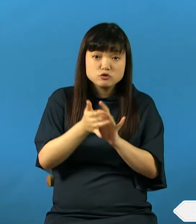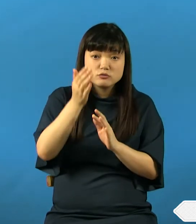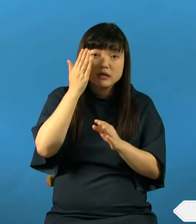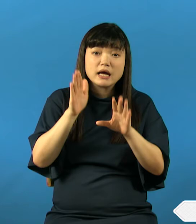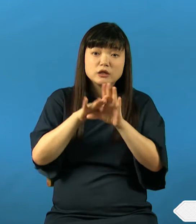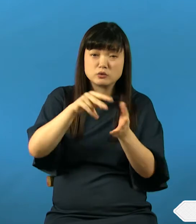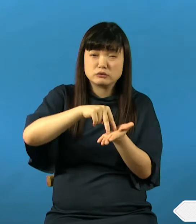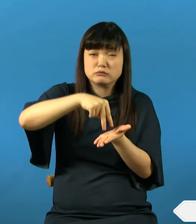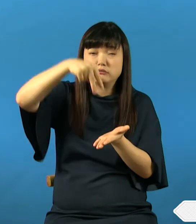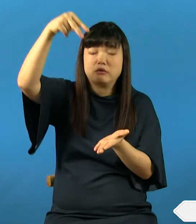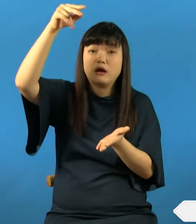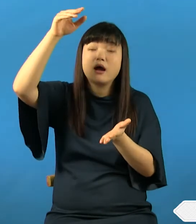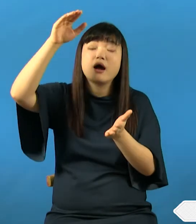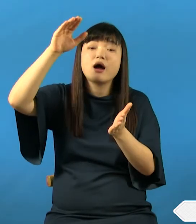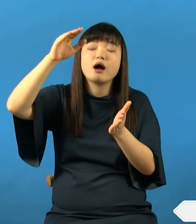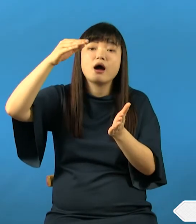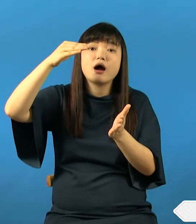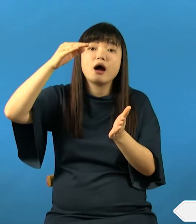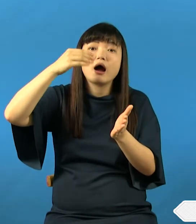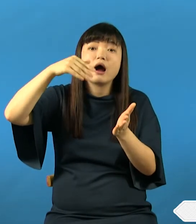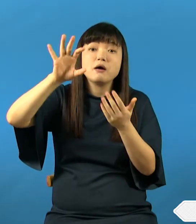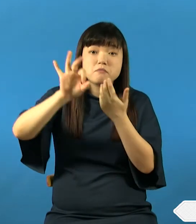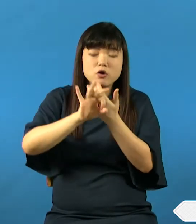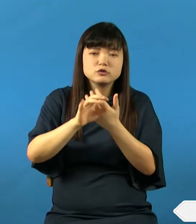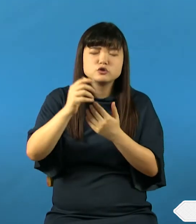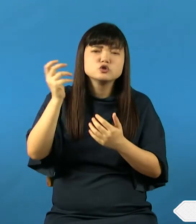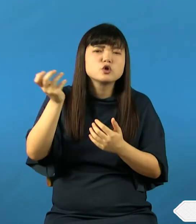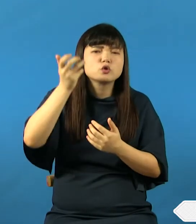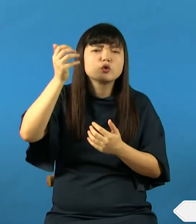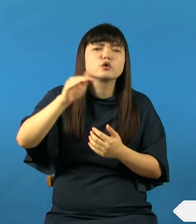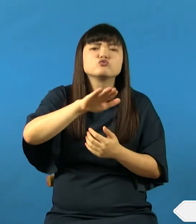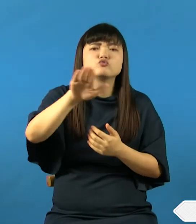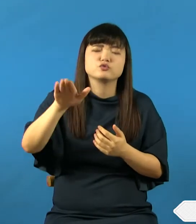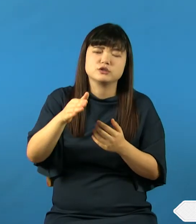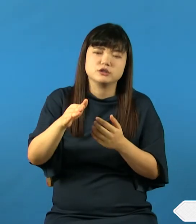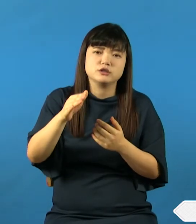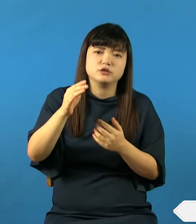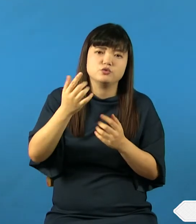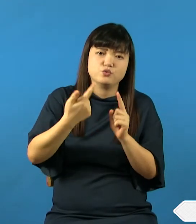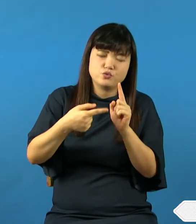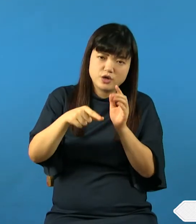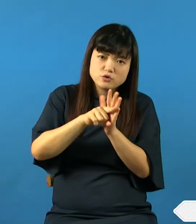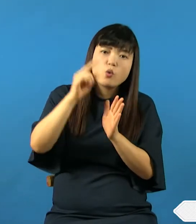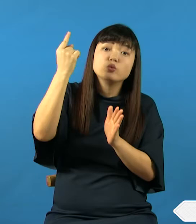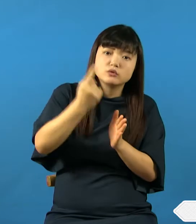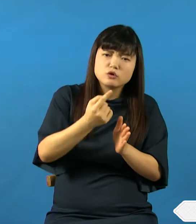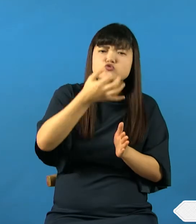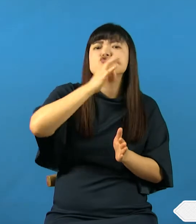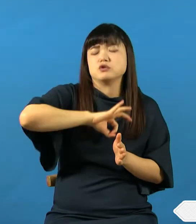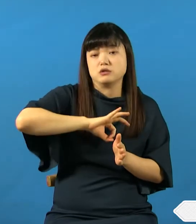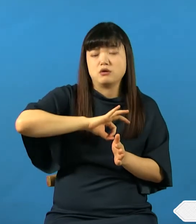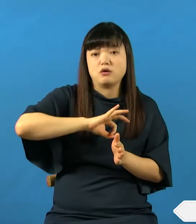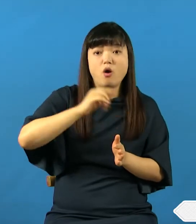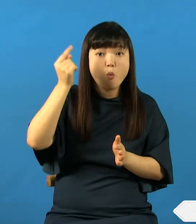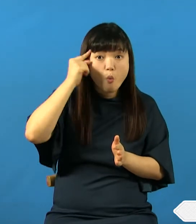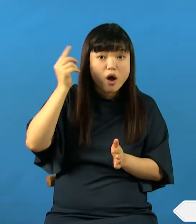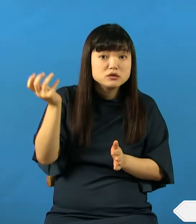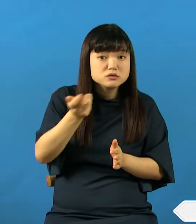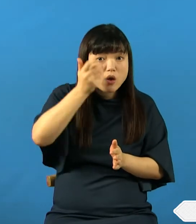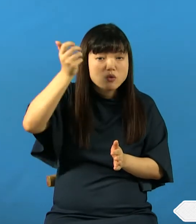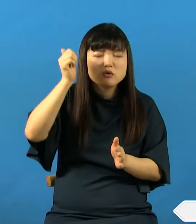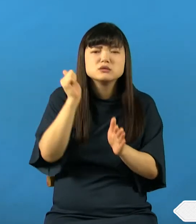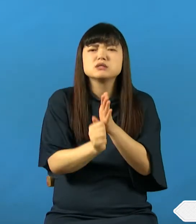성천에 떠나가시고 그리고 성령님이 대신 오는 것이 우리에게 더 유익이라고 말씀하십니다.